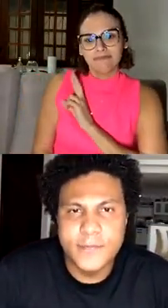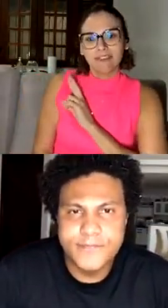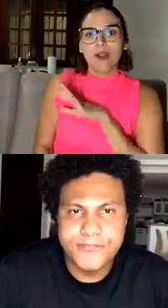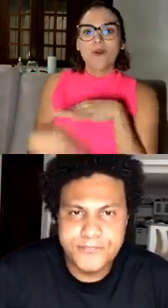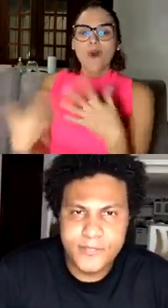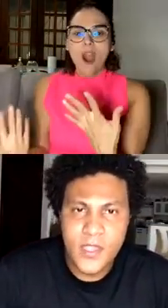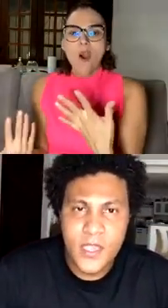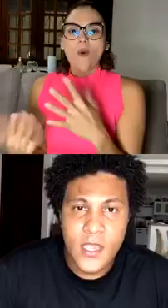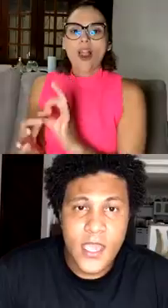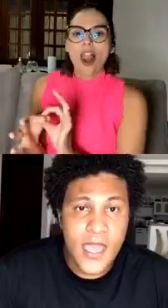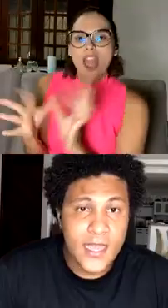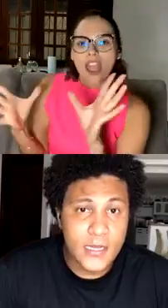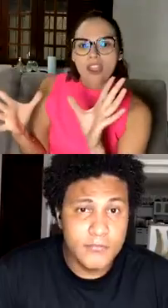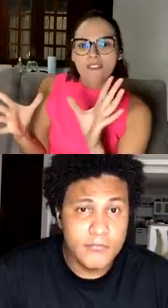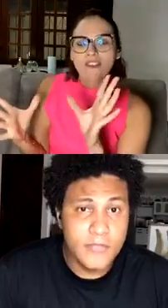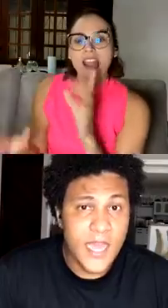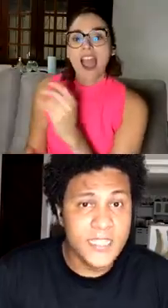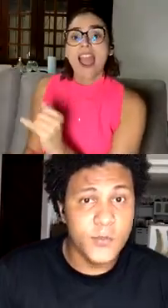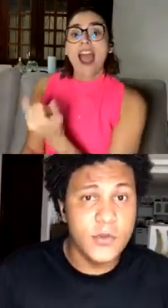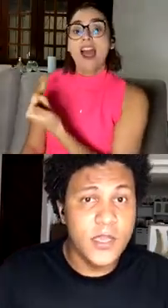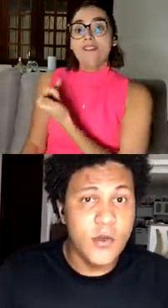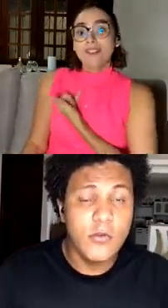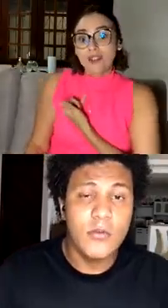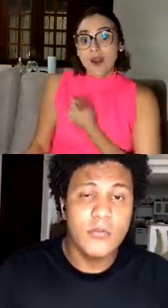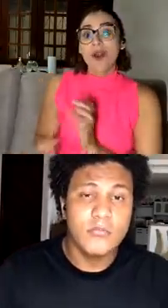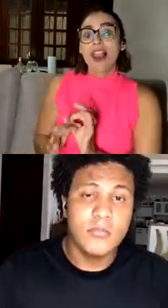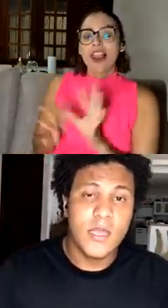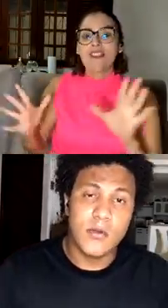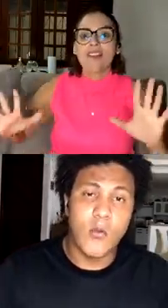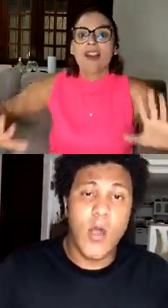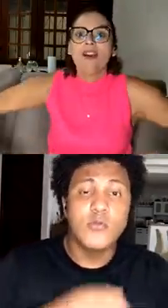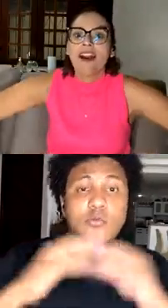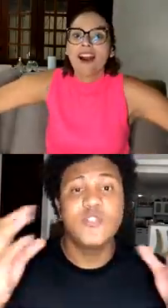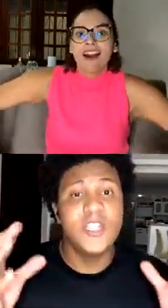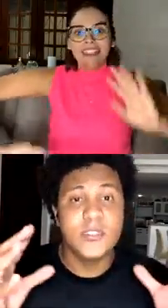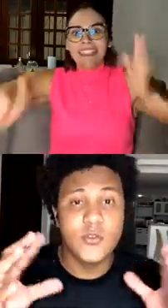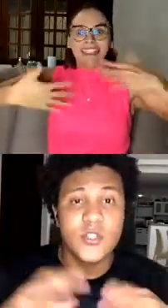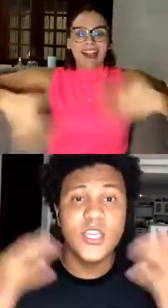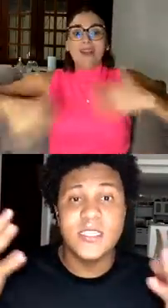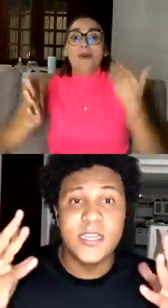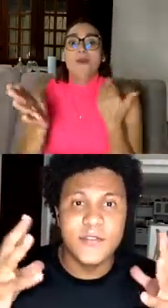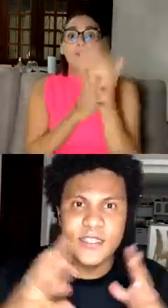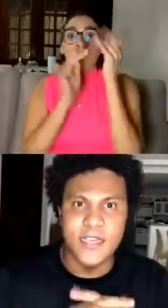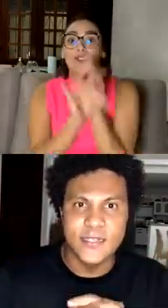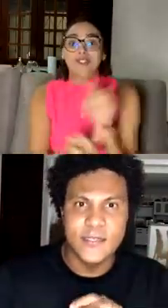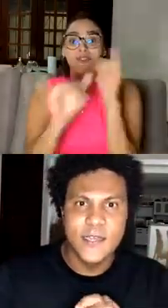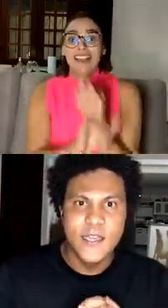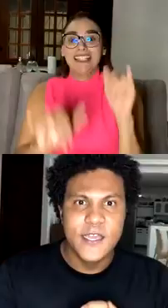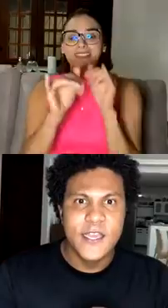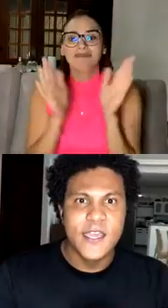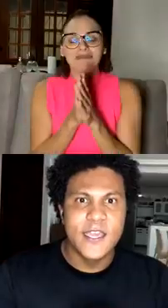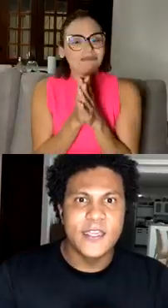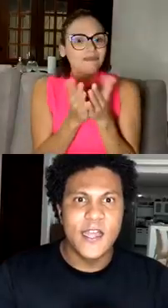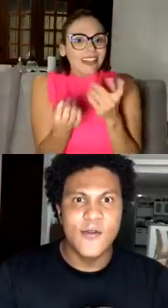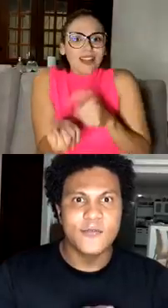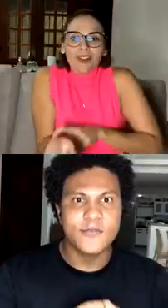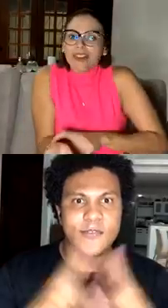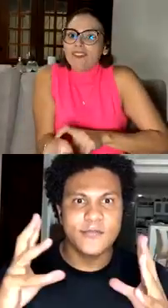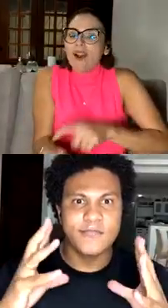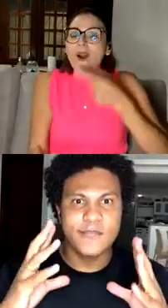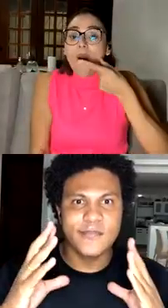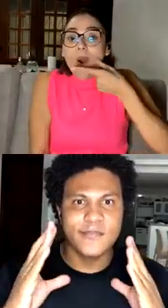ocupada. E aí ela me respondeu, né, qual os dias livres dela.